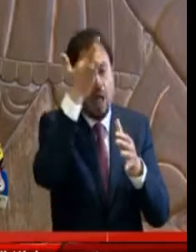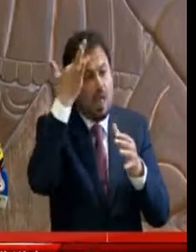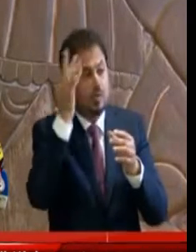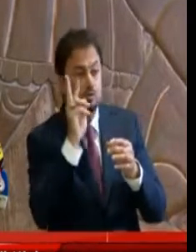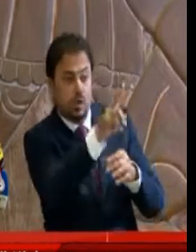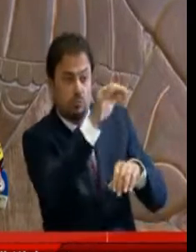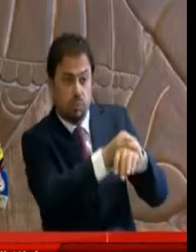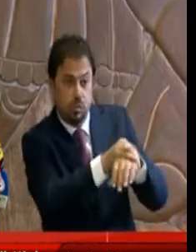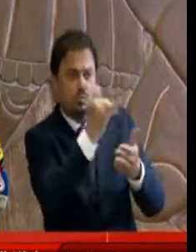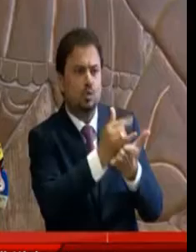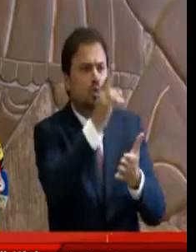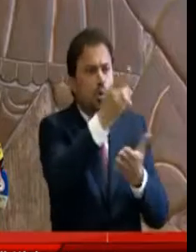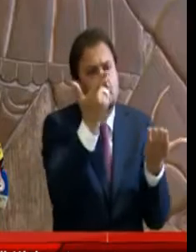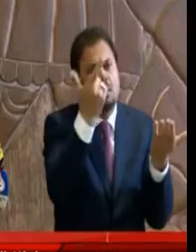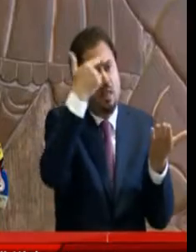عن حالات